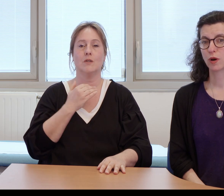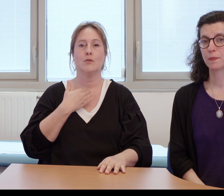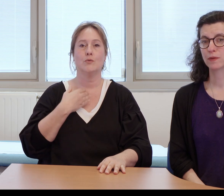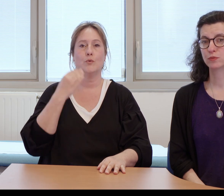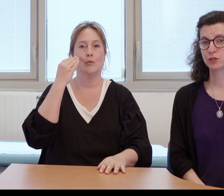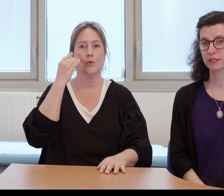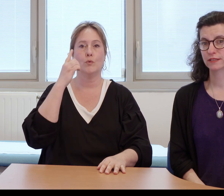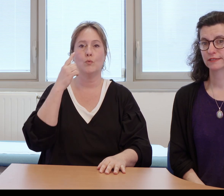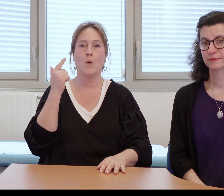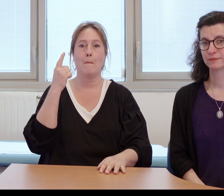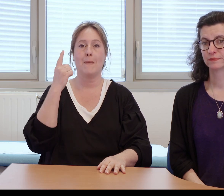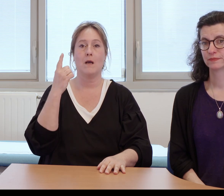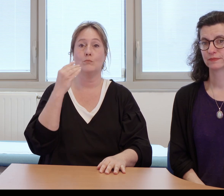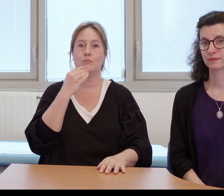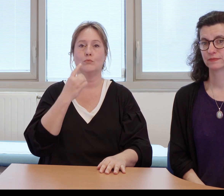Tu ne dois pas bouger